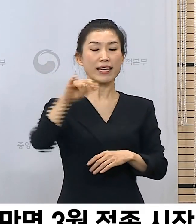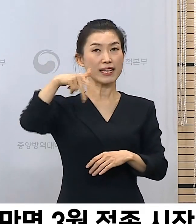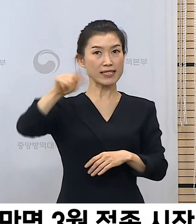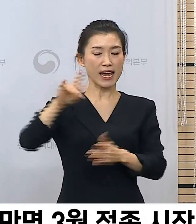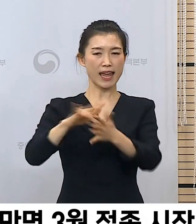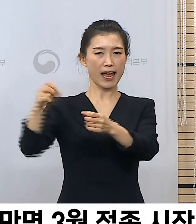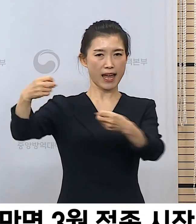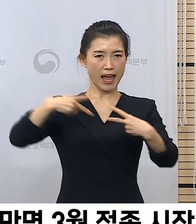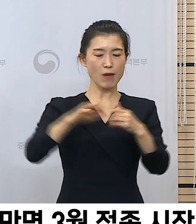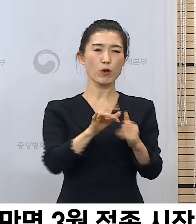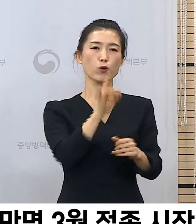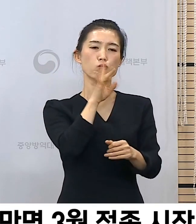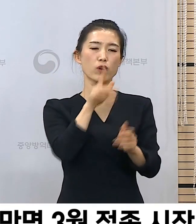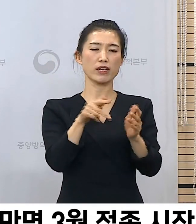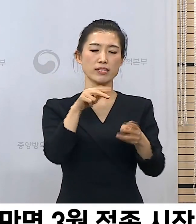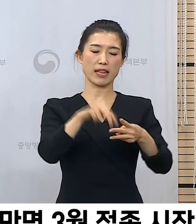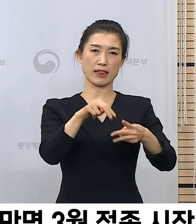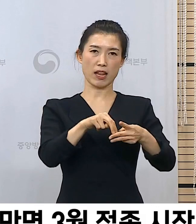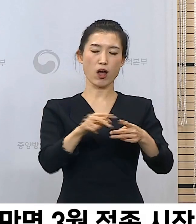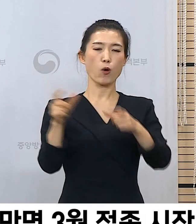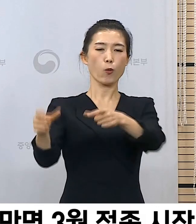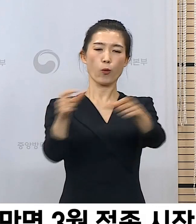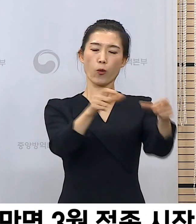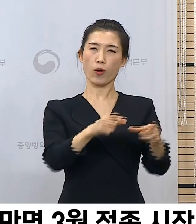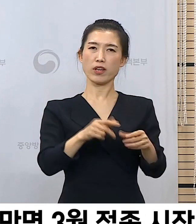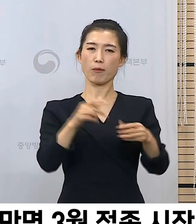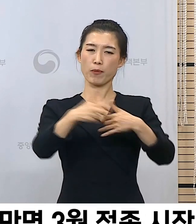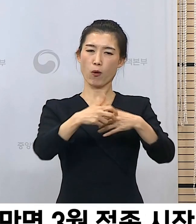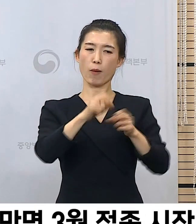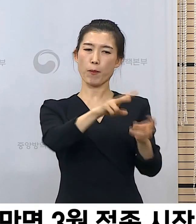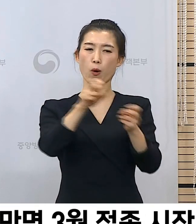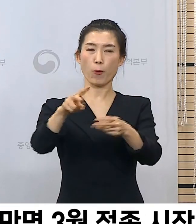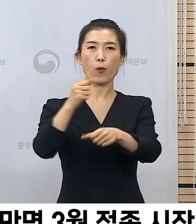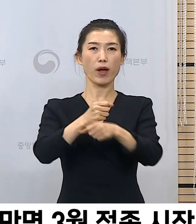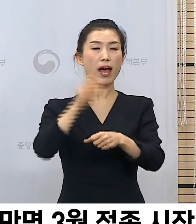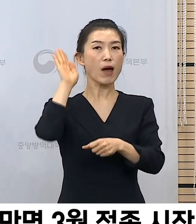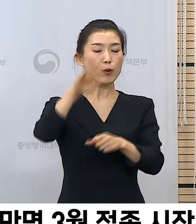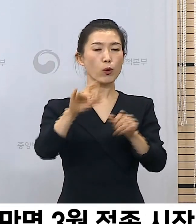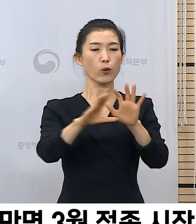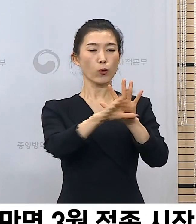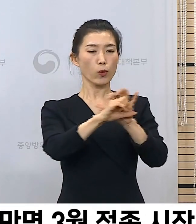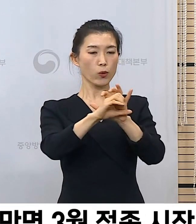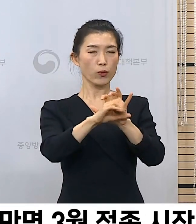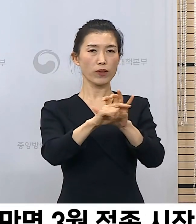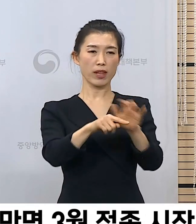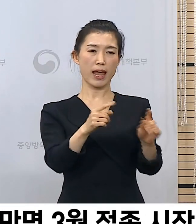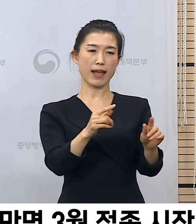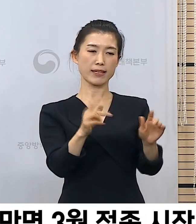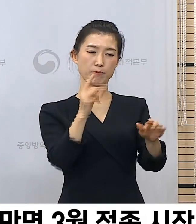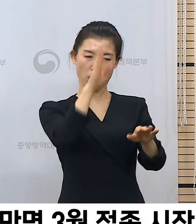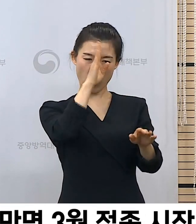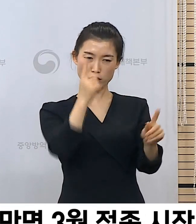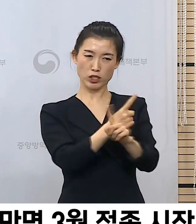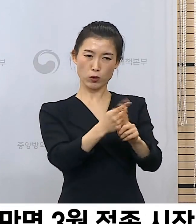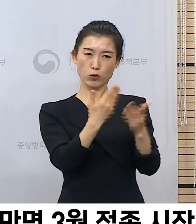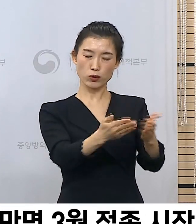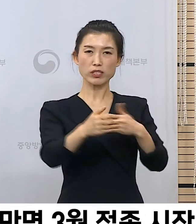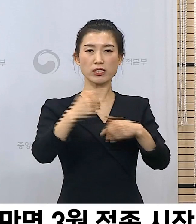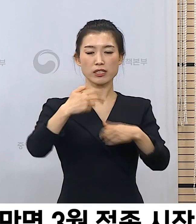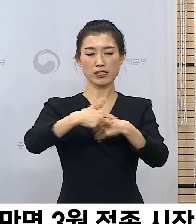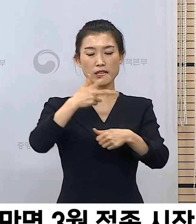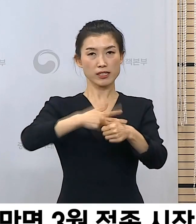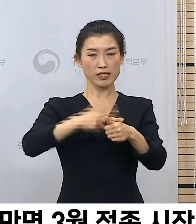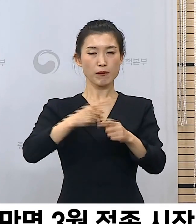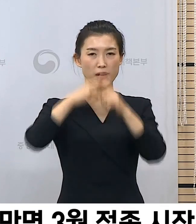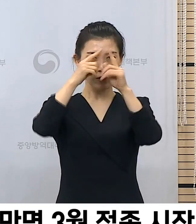권역 예방접종센터를 통해 제공하고 코로나19 환자의 치료 의료진, 감염병 전담병원 등